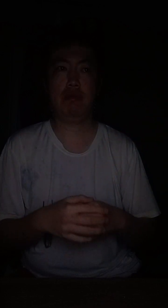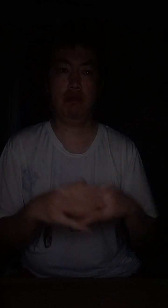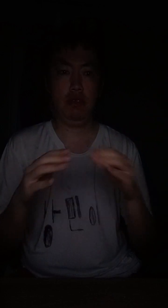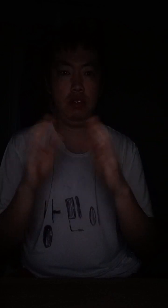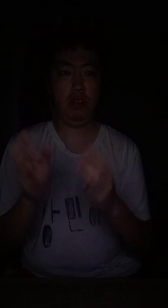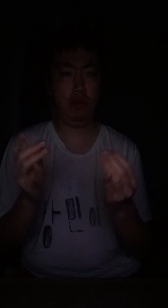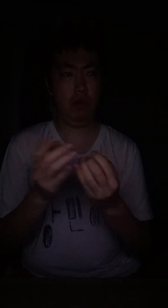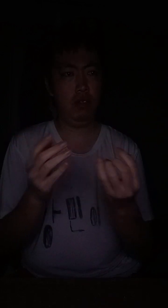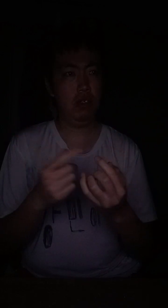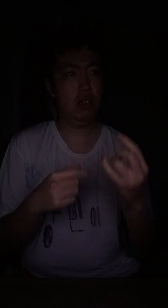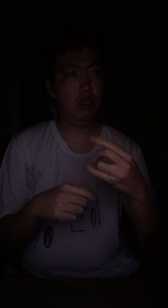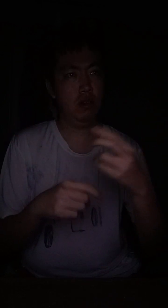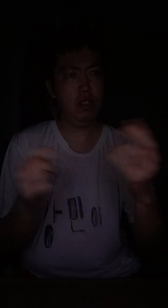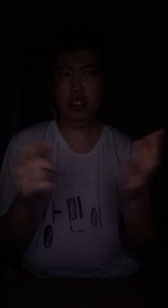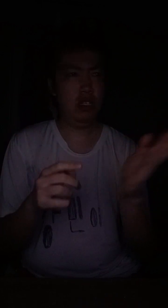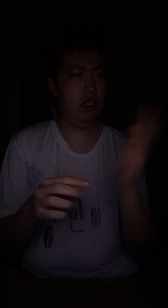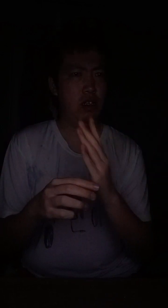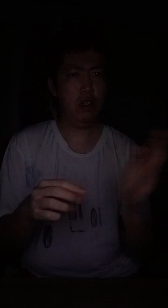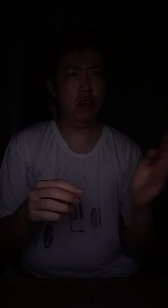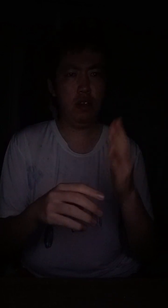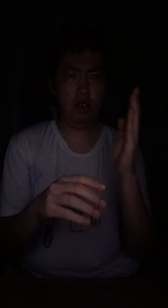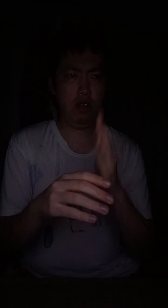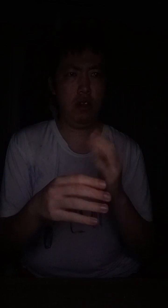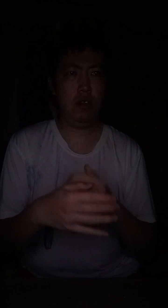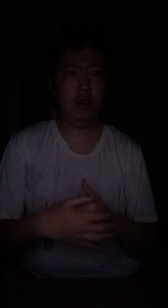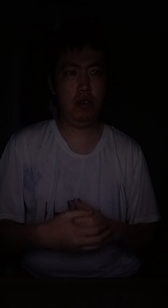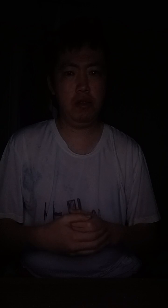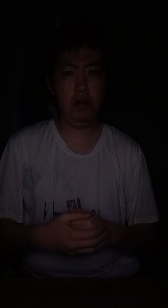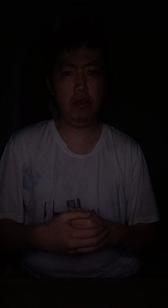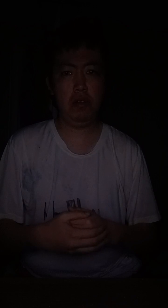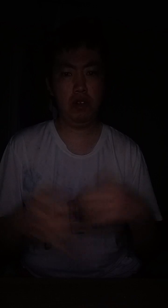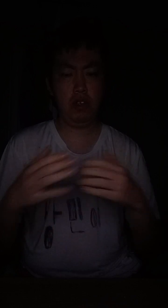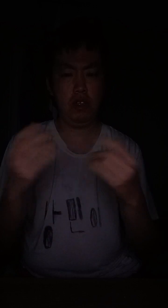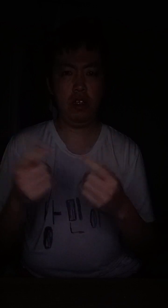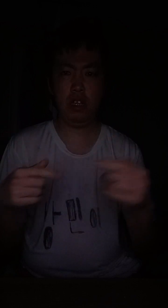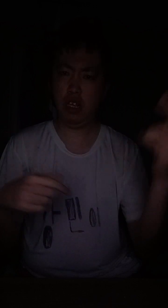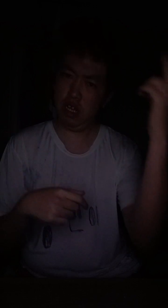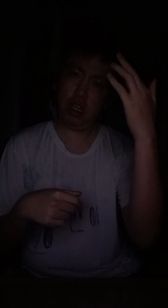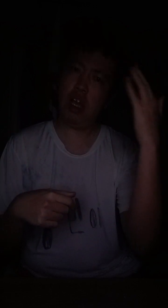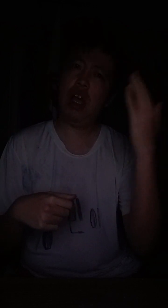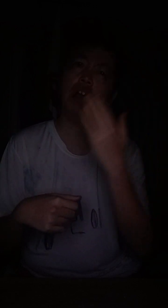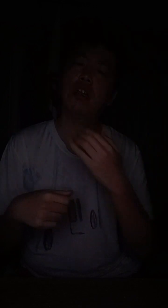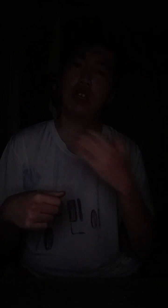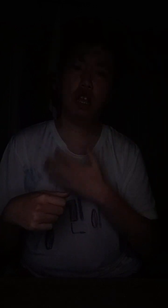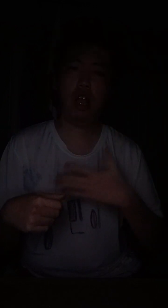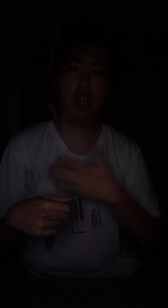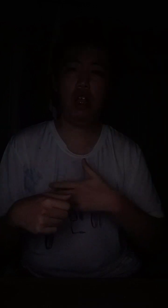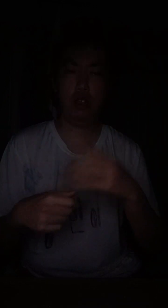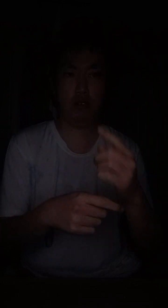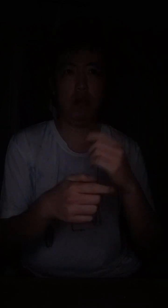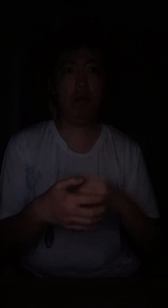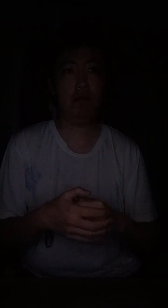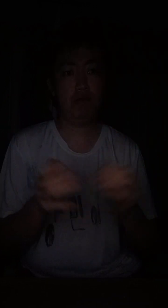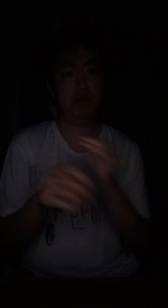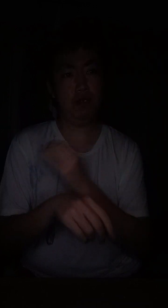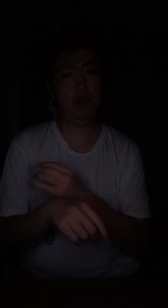메모엔 경찰이 큰일이 아니라고 했다고 적혀 있습니다. 그렇게 다시 학생을 달랬습니다. 이틀 뒤엔 여성 학생부장과 함께